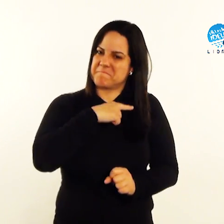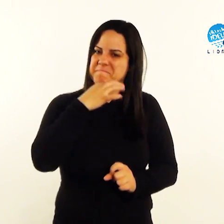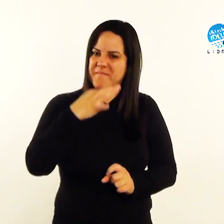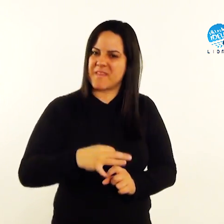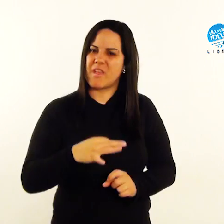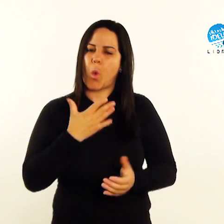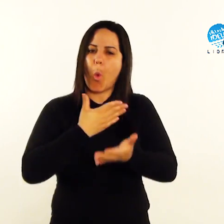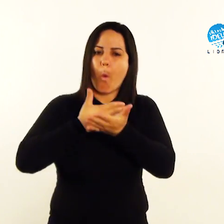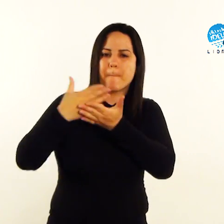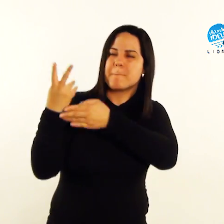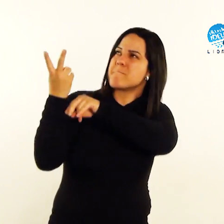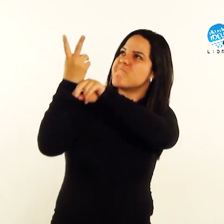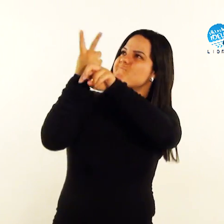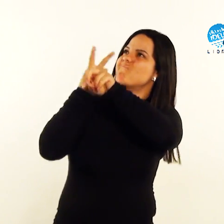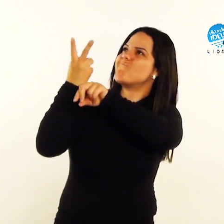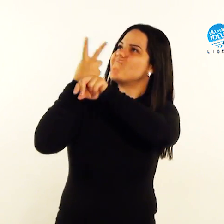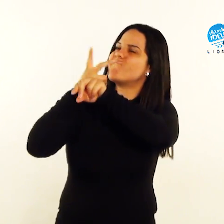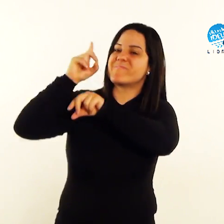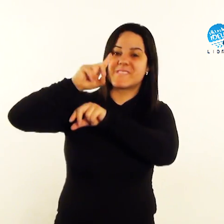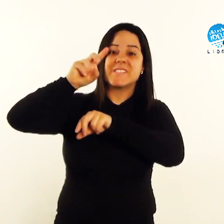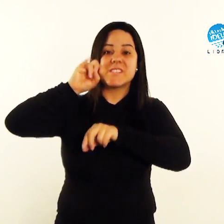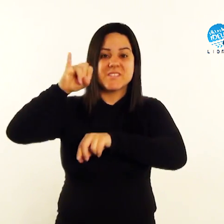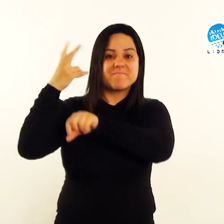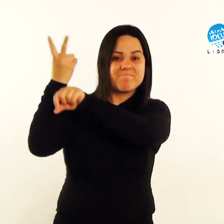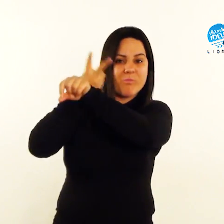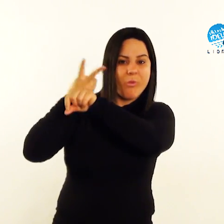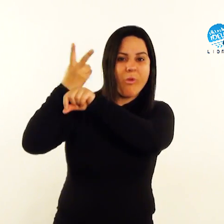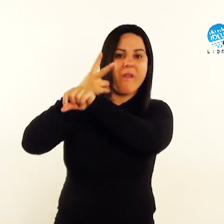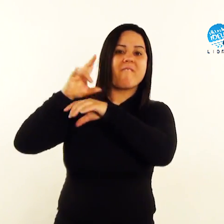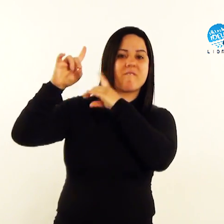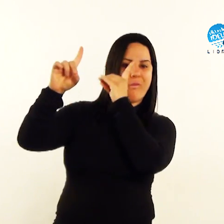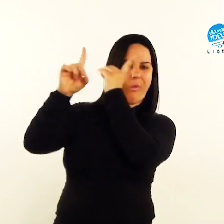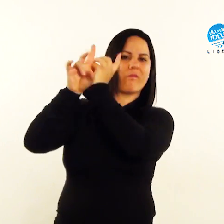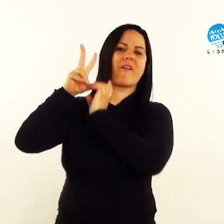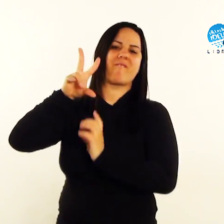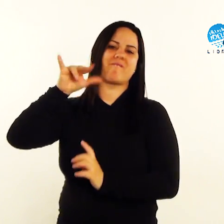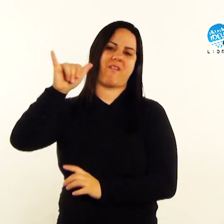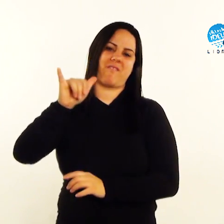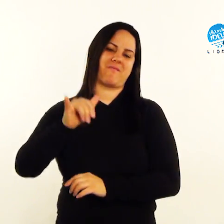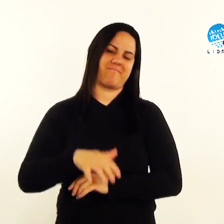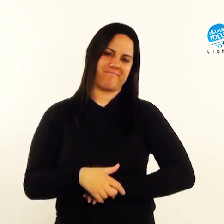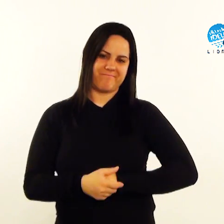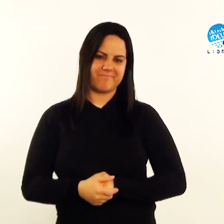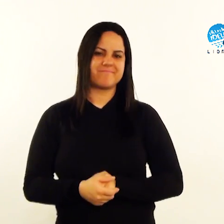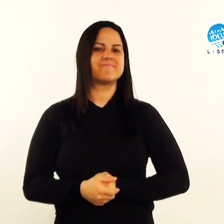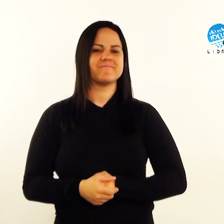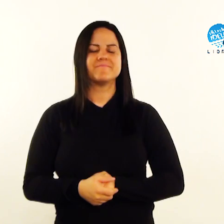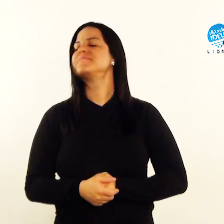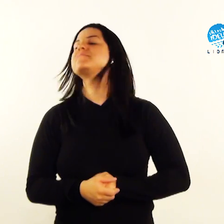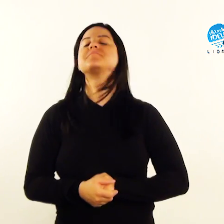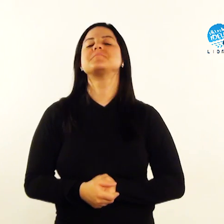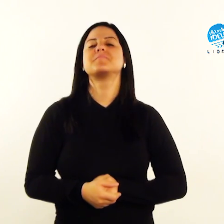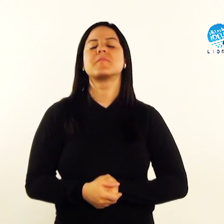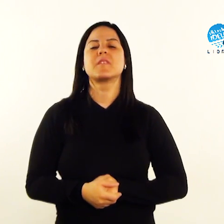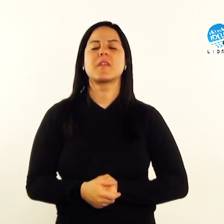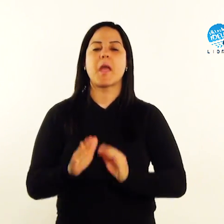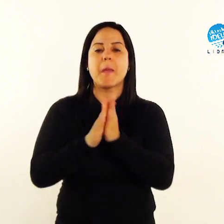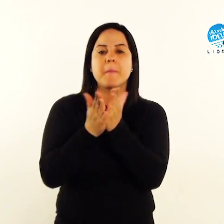vai começar a buscar o Senhor. E se a gente começar a buscar o Senhor, nós vamos encontrá-lo. A Bíblia não nos